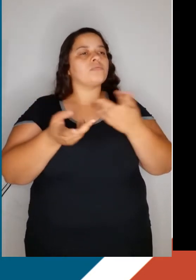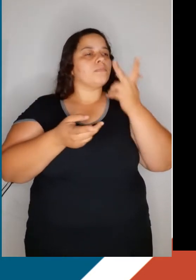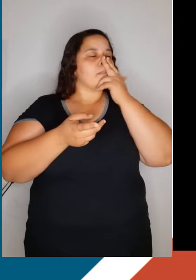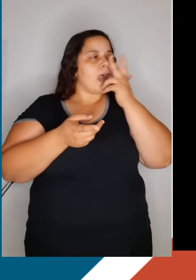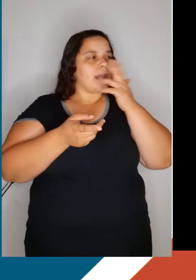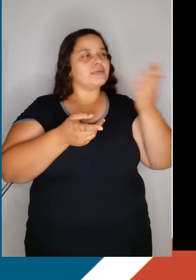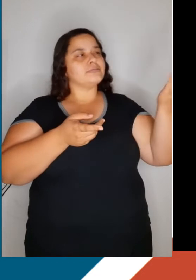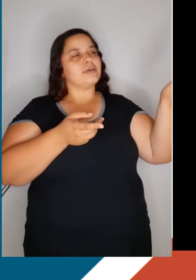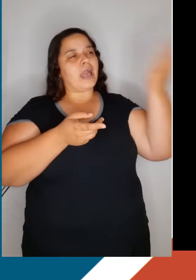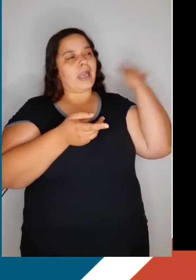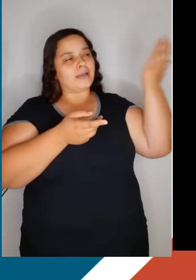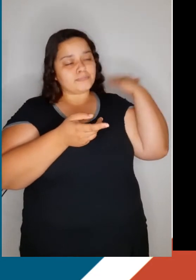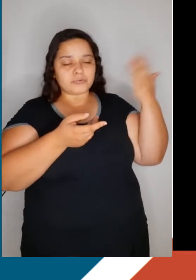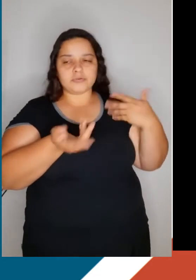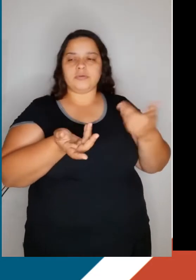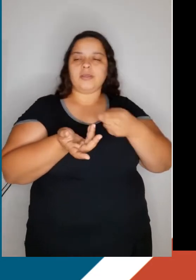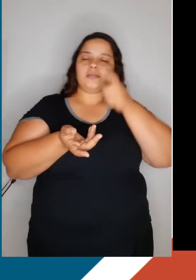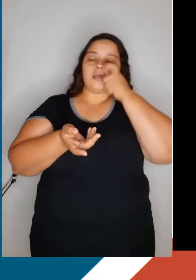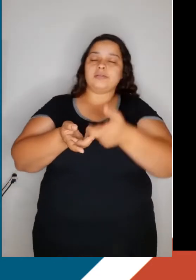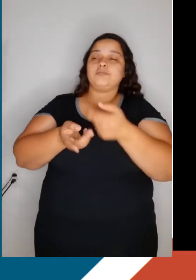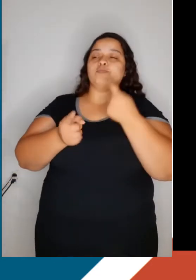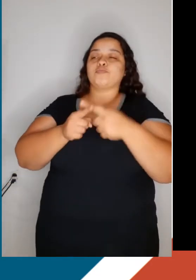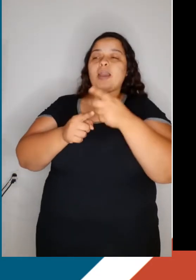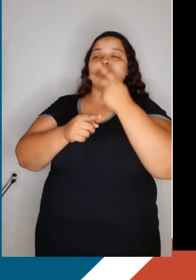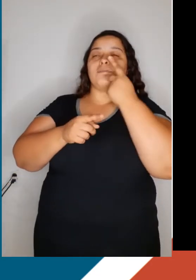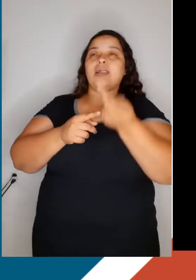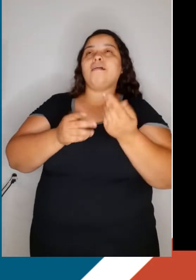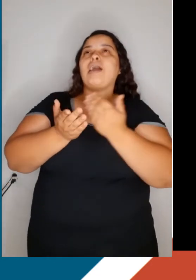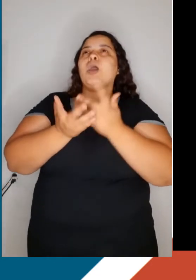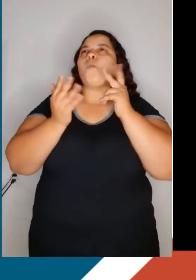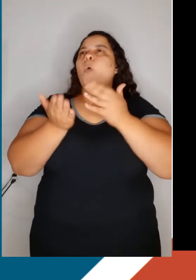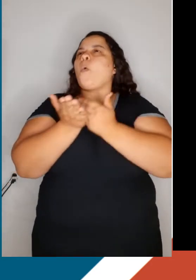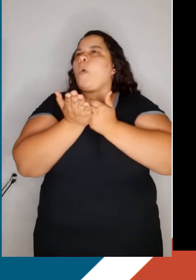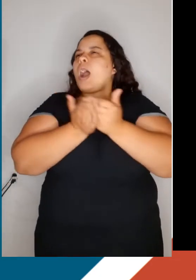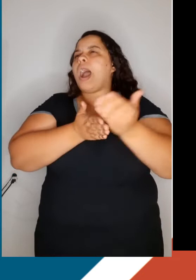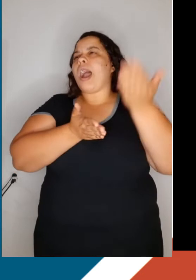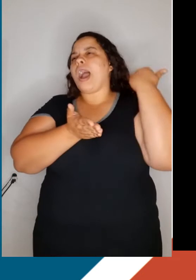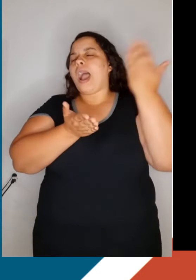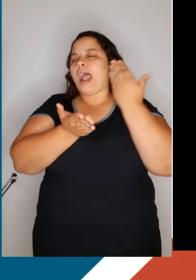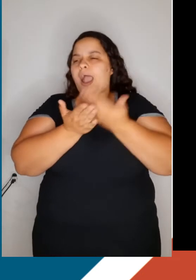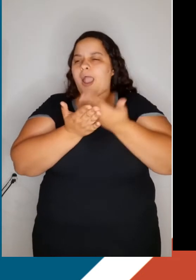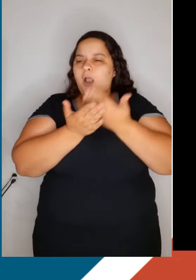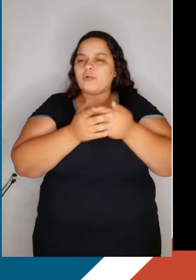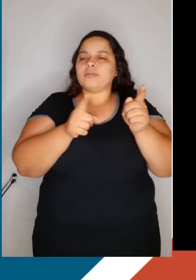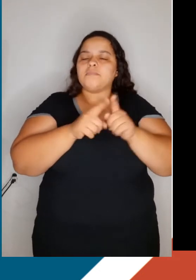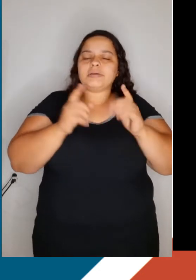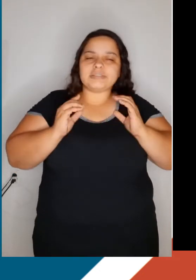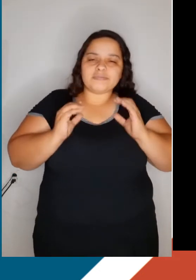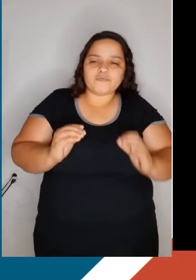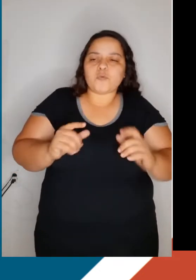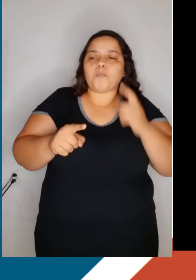da época na Bélgica. Esse trecho é interessante porque ele retoma lá o início da nossa aula e as motivações civilizatórias, como elas